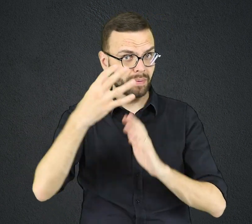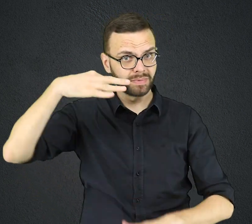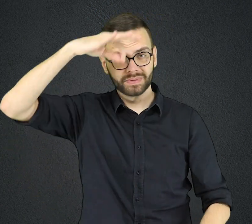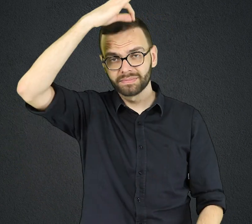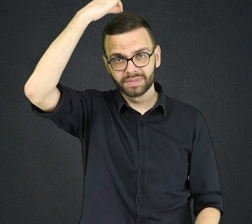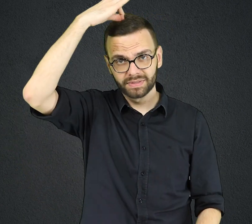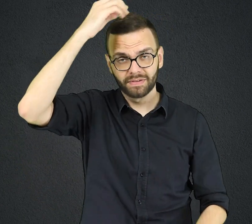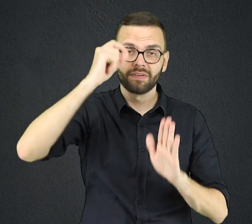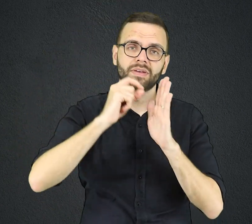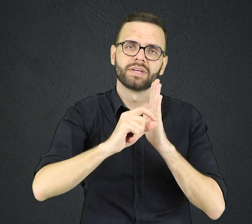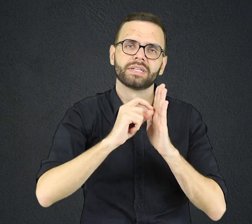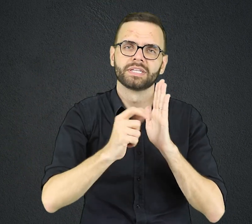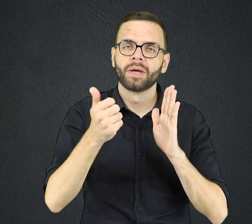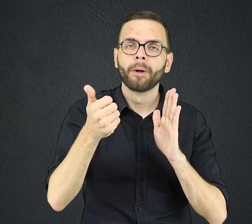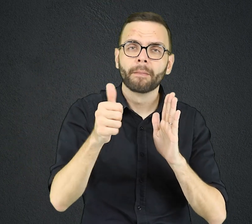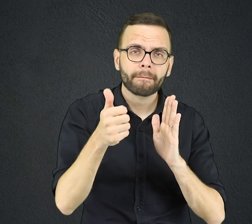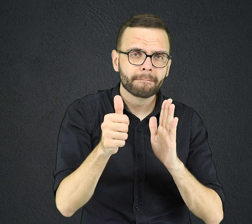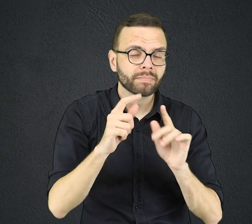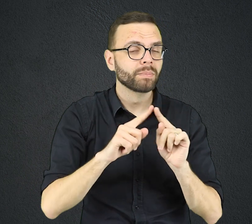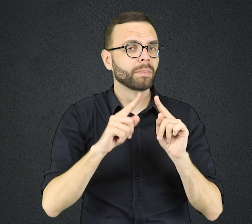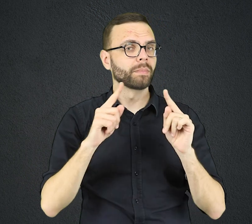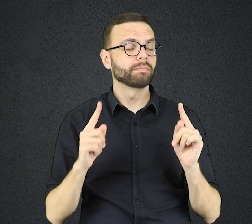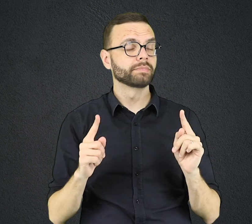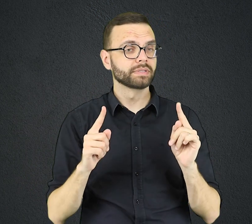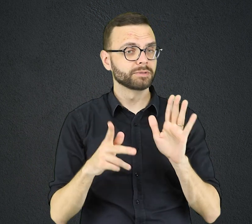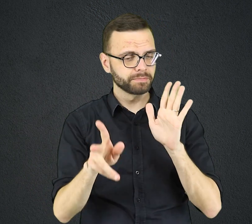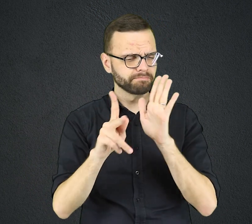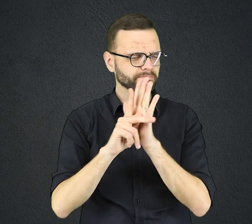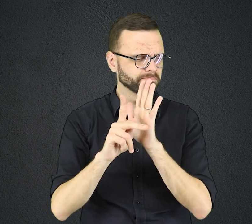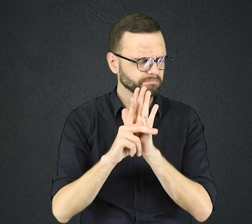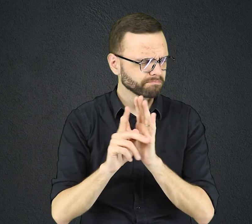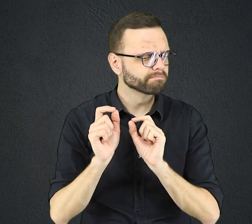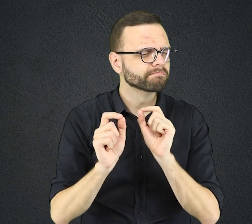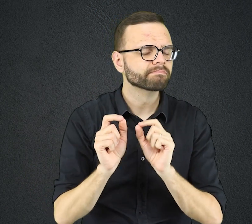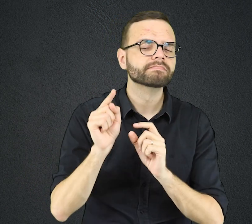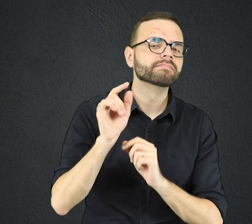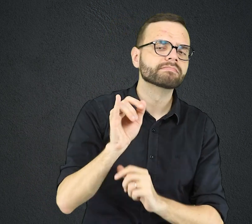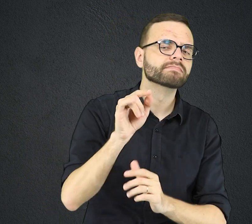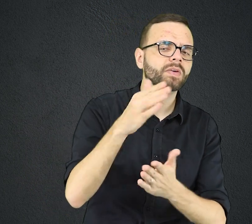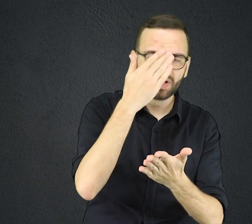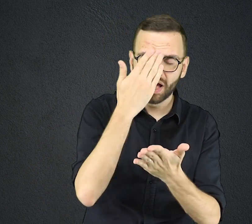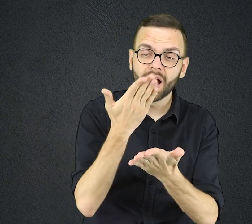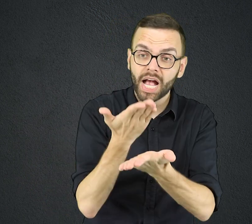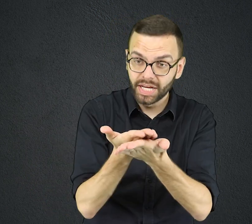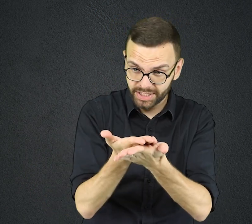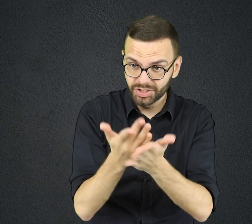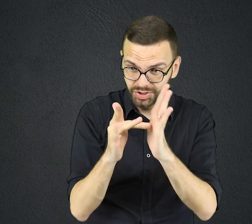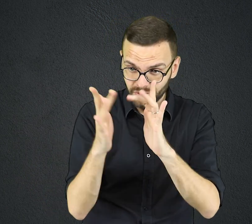próprio espírito. Versículo 11. No entanto, ele dá este Espírito àqueles que creem em Jesus, capacitando-os